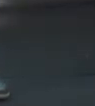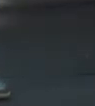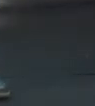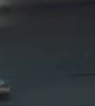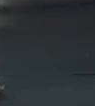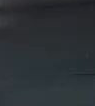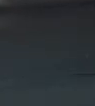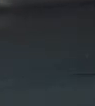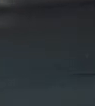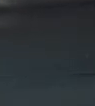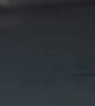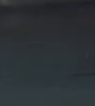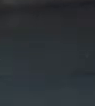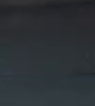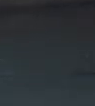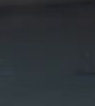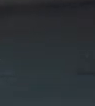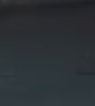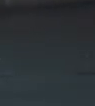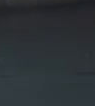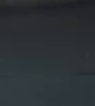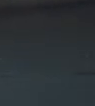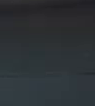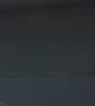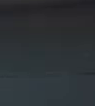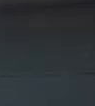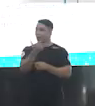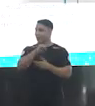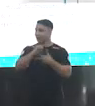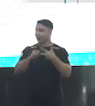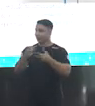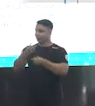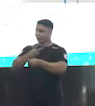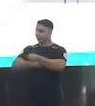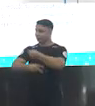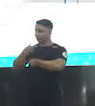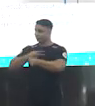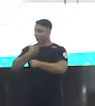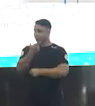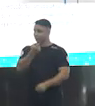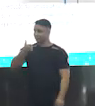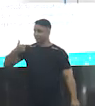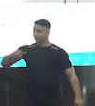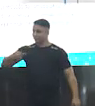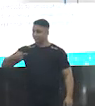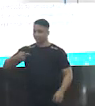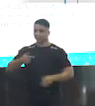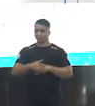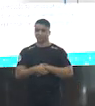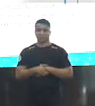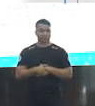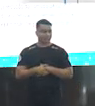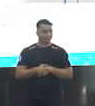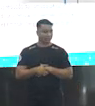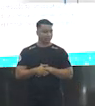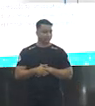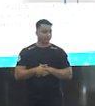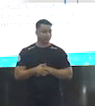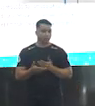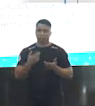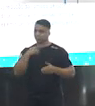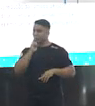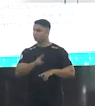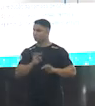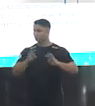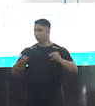pra frente, se garantindo. Enem 2017, ó, 2 anos atrás. E agora você olhando e dizendo, ridículo, faço qualquer uma,